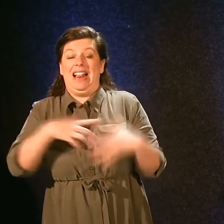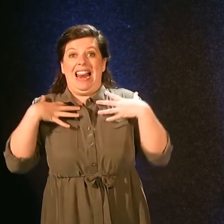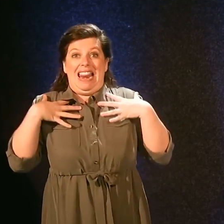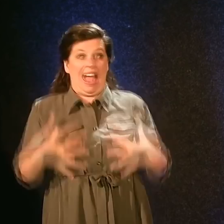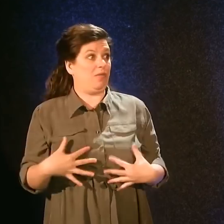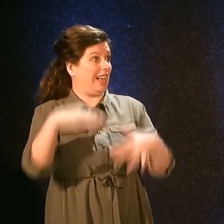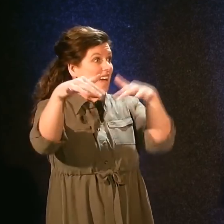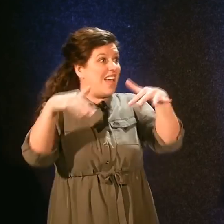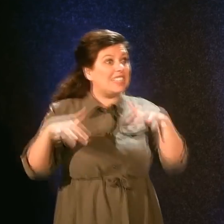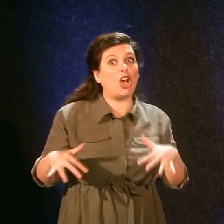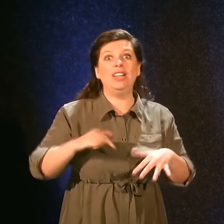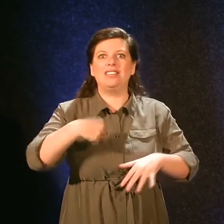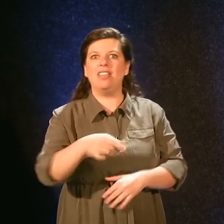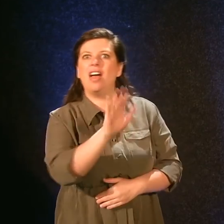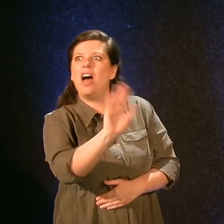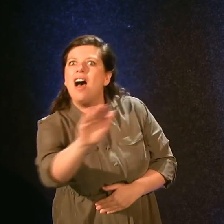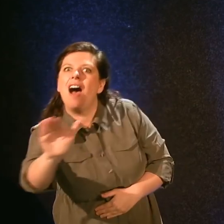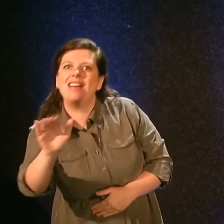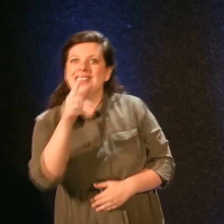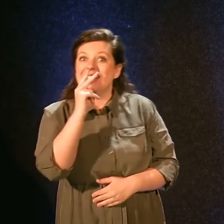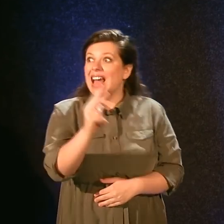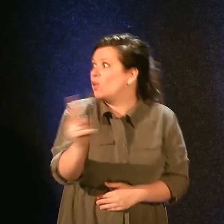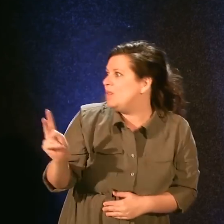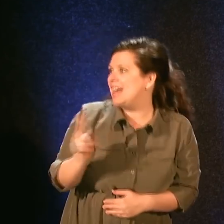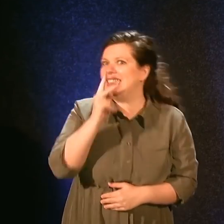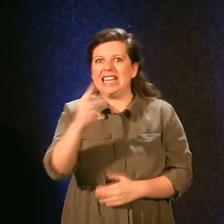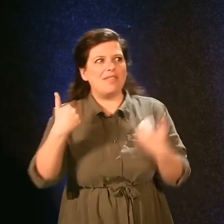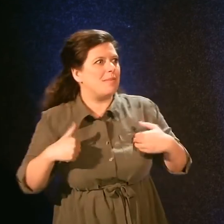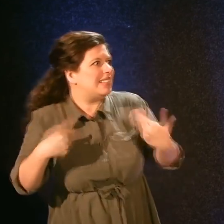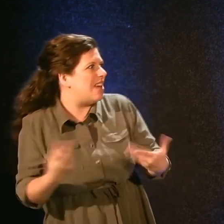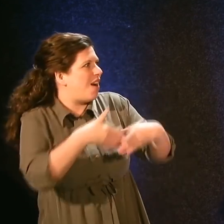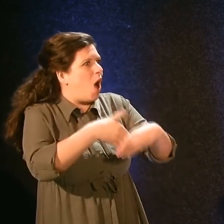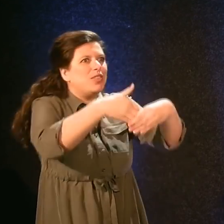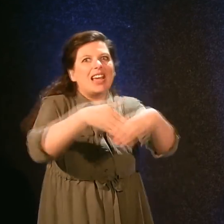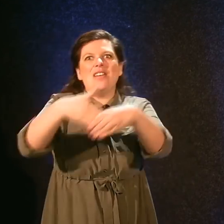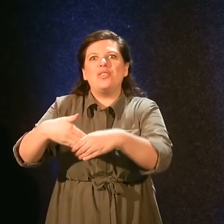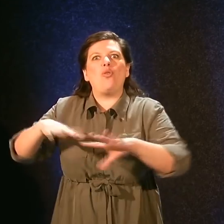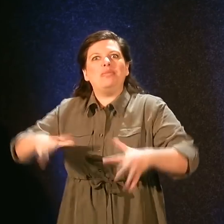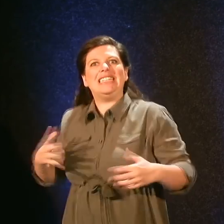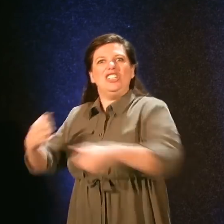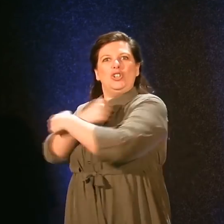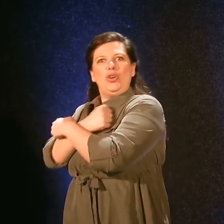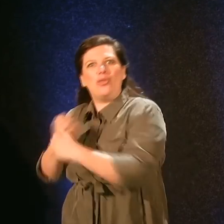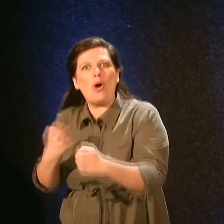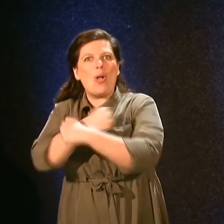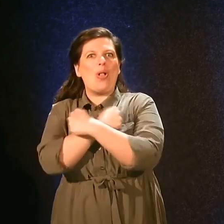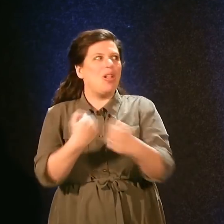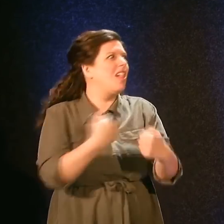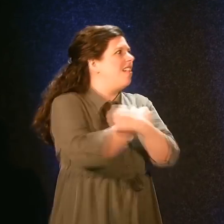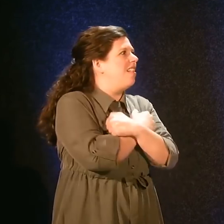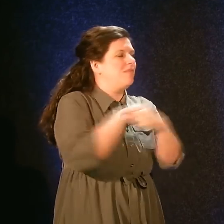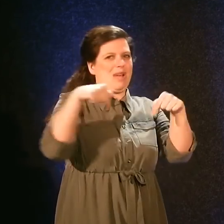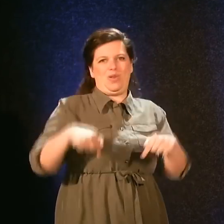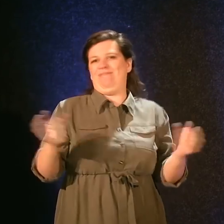dienst gezegd, hey, kijk eens om je heen. Zie even een paar mensen staan. Geef elkaar een hand of zelfs een hug. Dat kan nu niet.